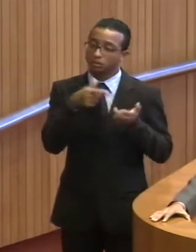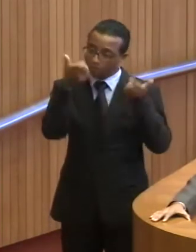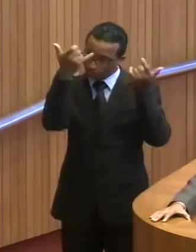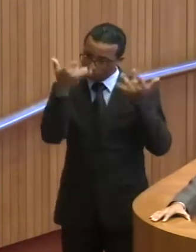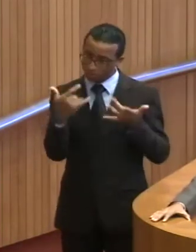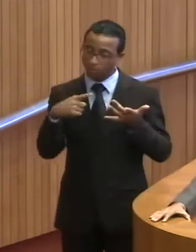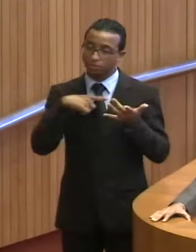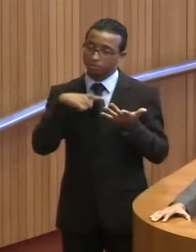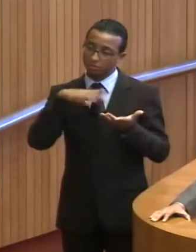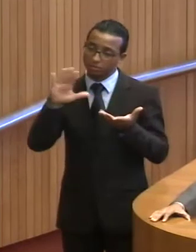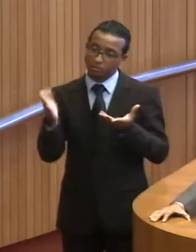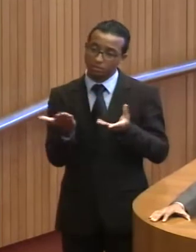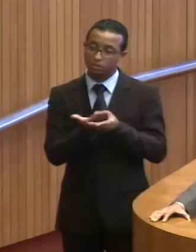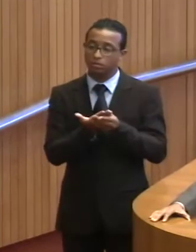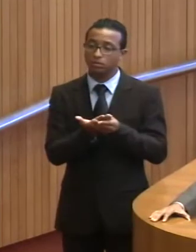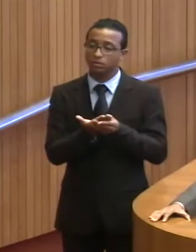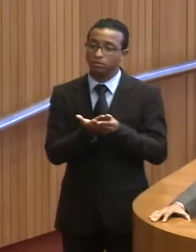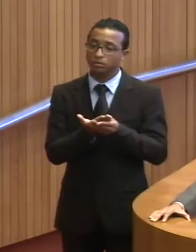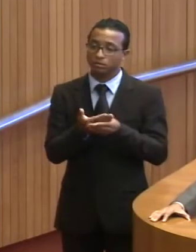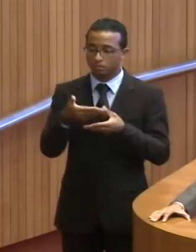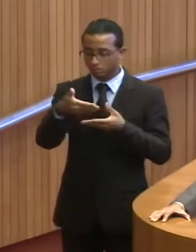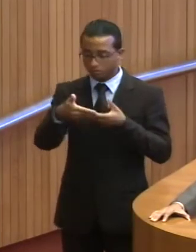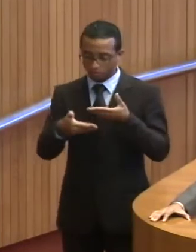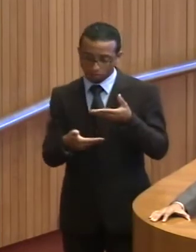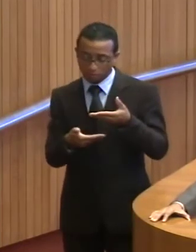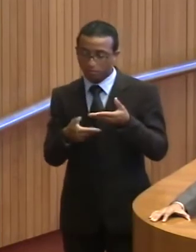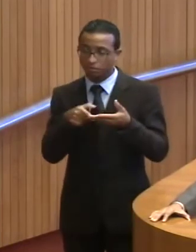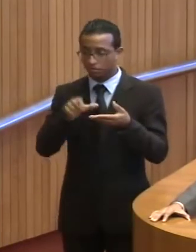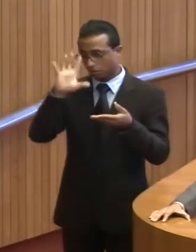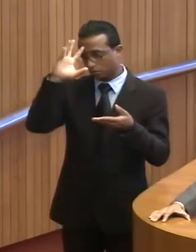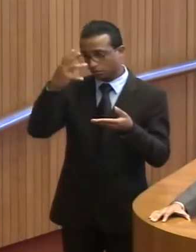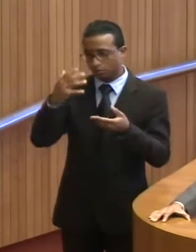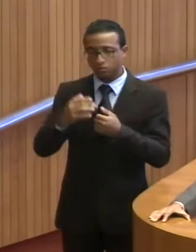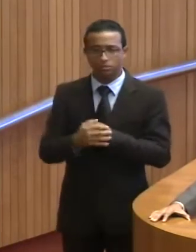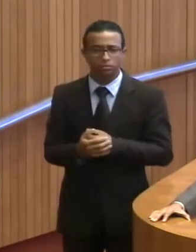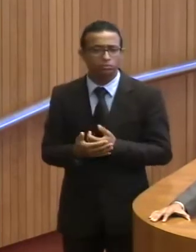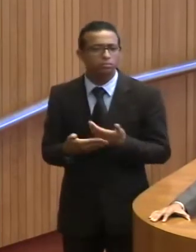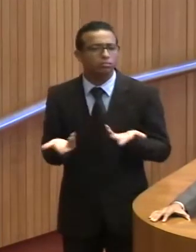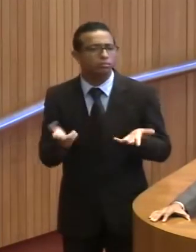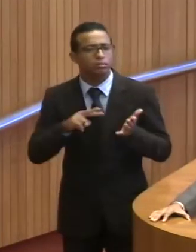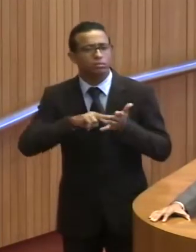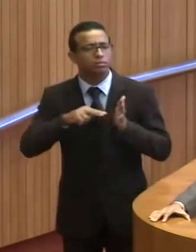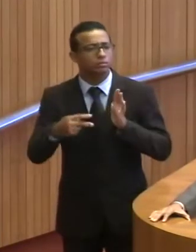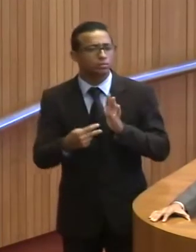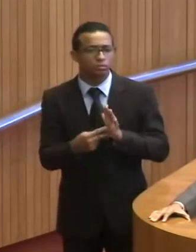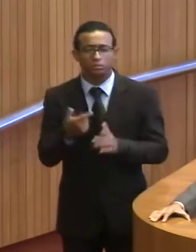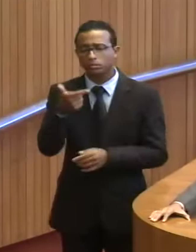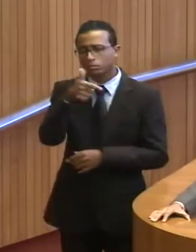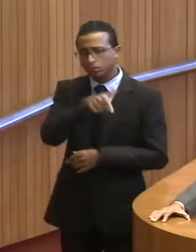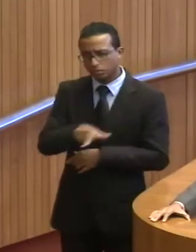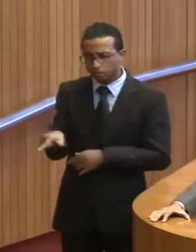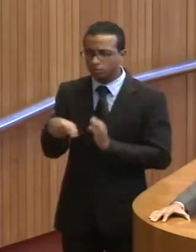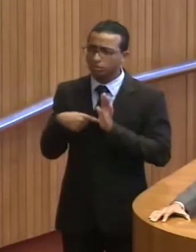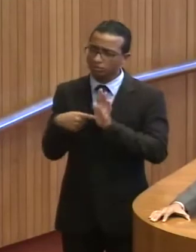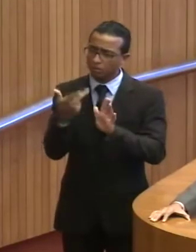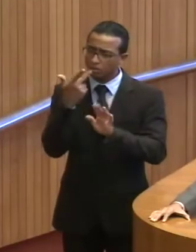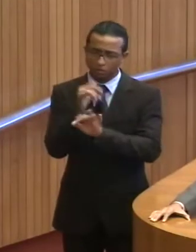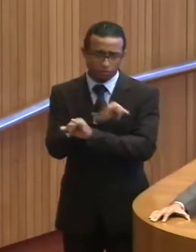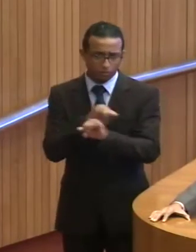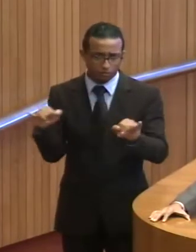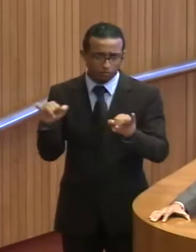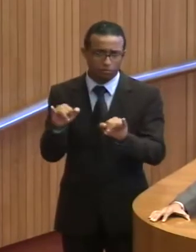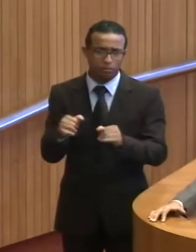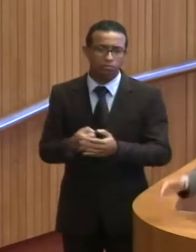conforme registrado no voto condutor da decisão. Ou seja, mais uma verdade que eu falei aqui